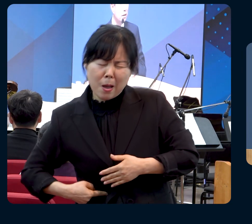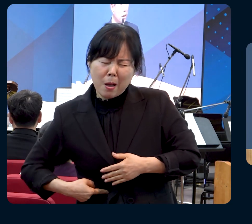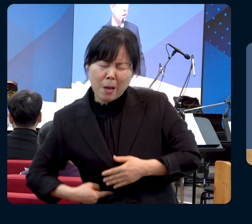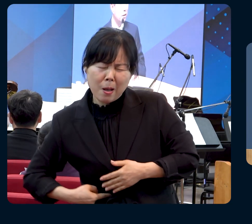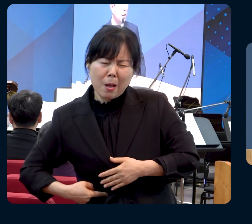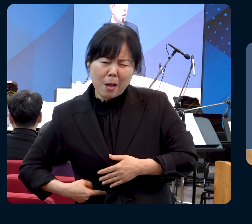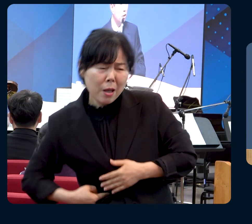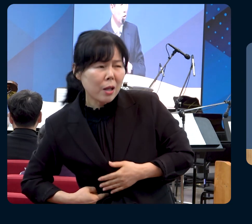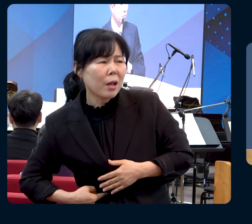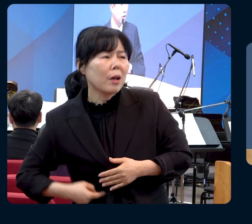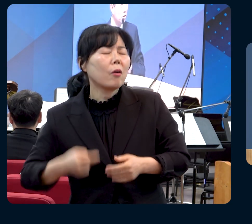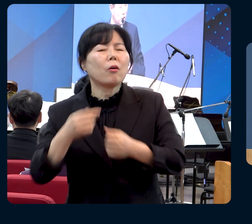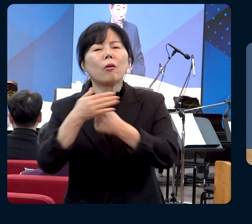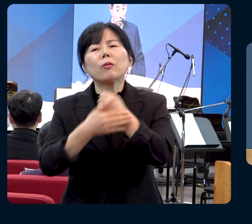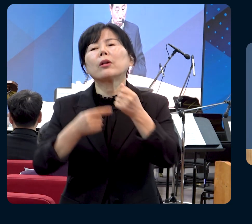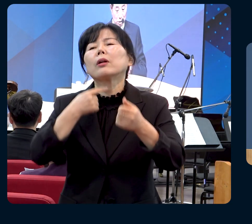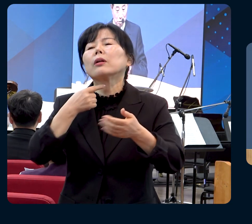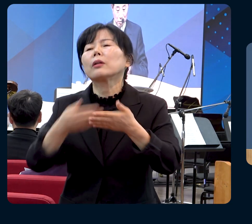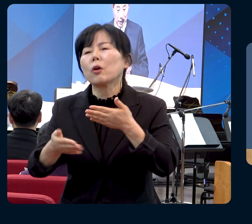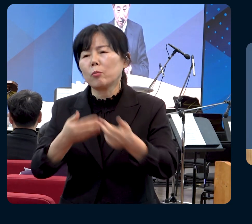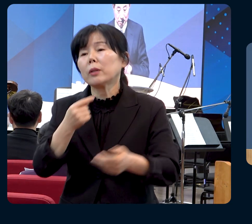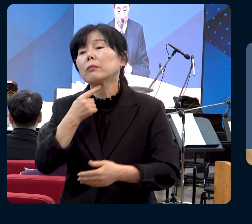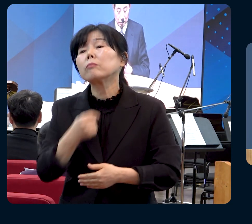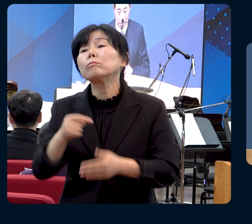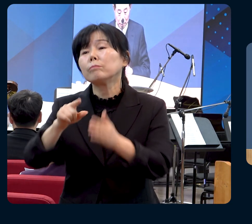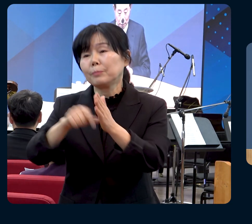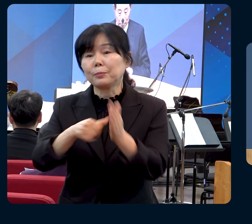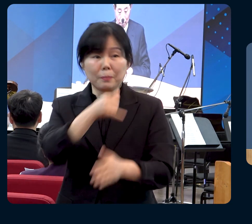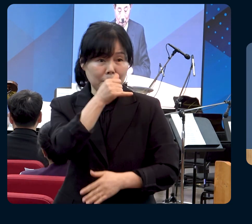그런 은혜를 경험했던 시간들도 있습니다.